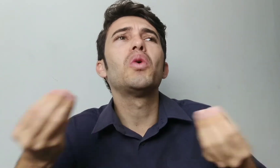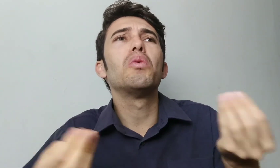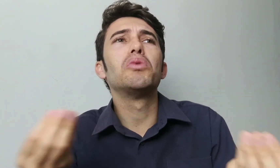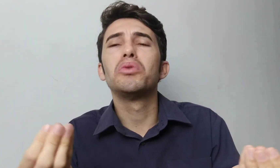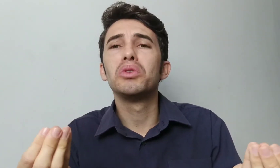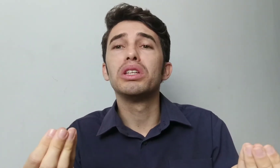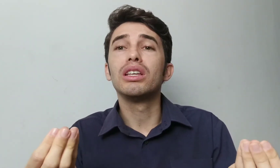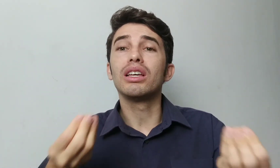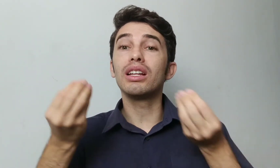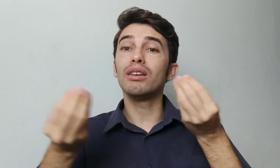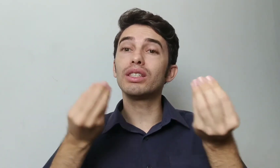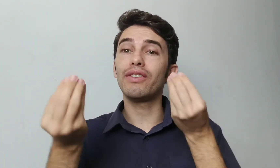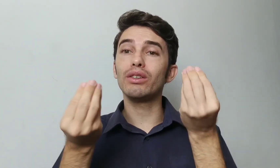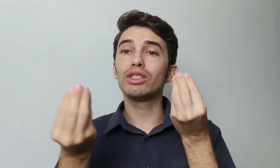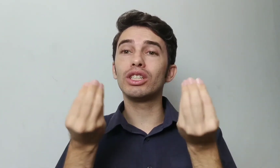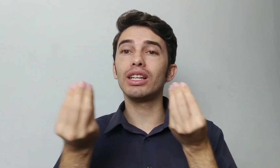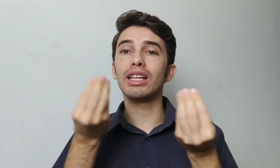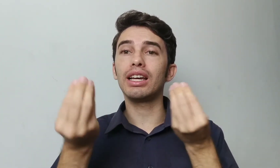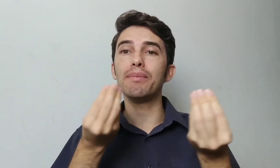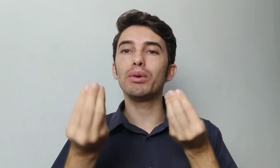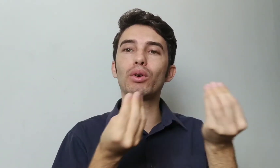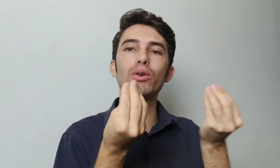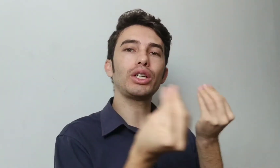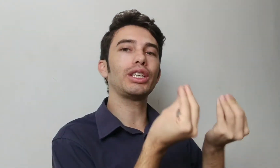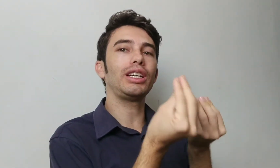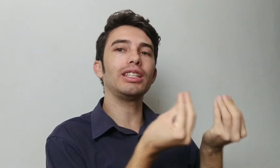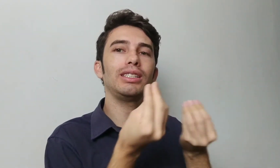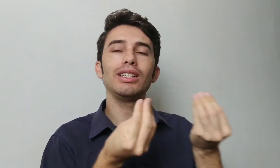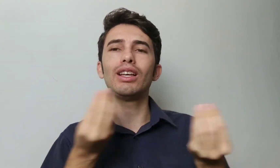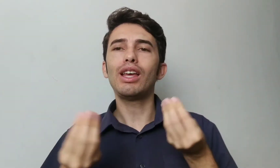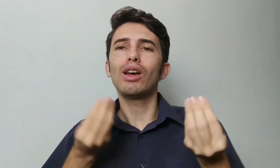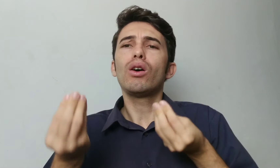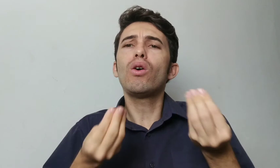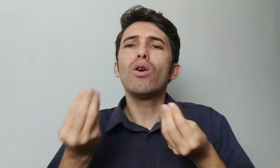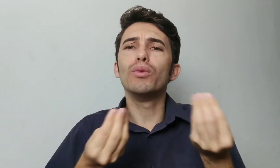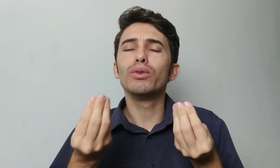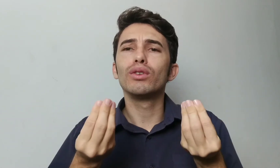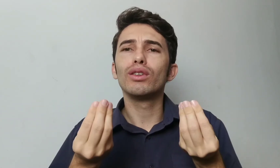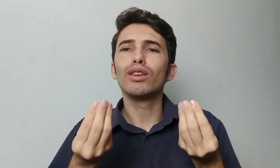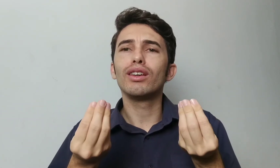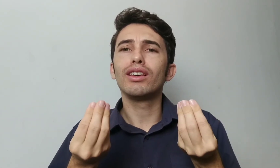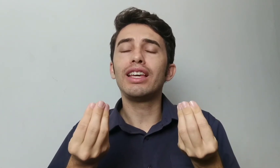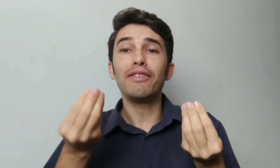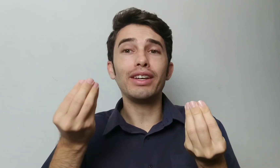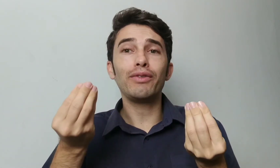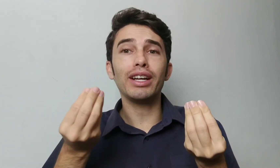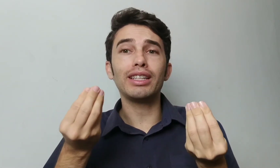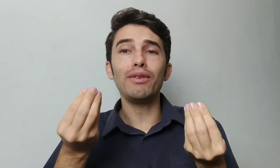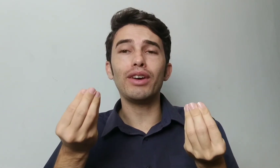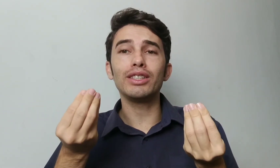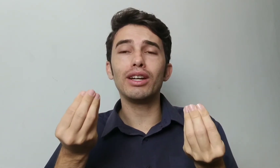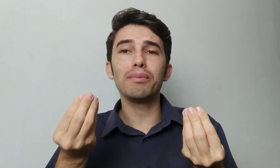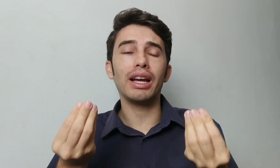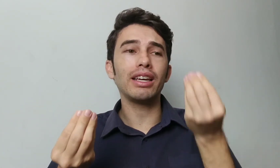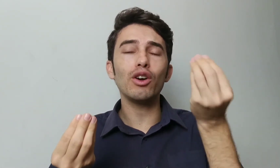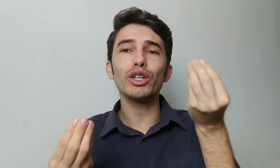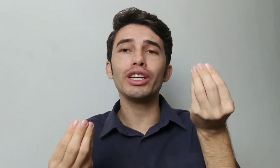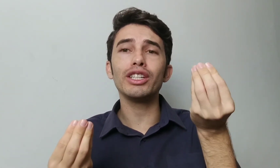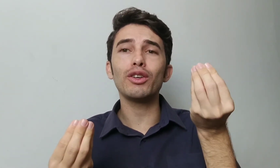Como? Então você vai utilizar aqui a mão em coxinhas. Como? E aí fica até fácil lembrar que a coxinha a gente faz o